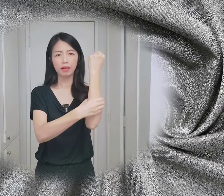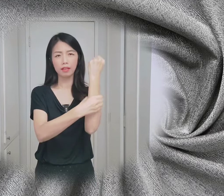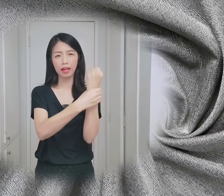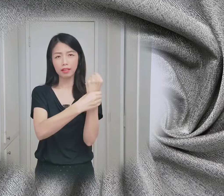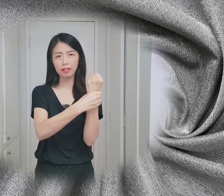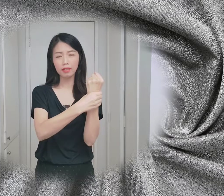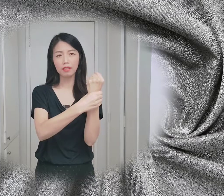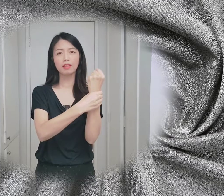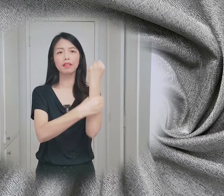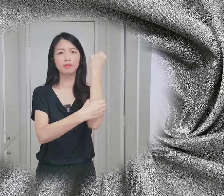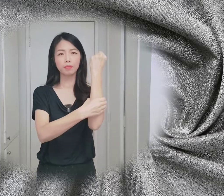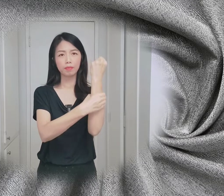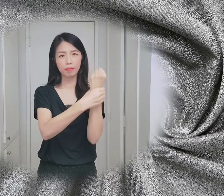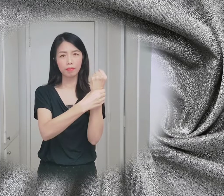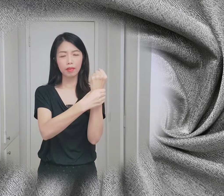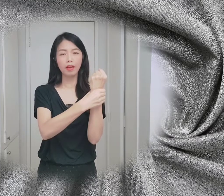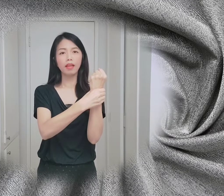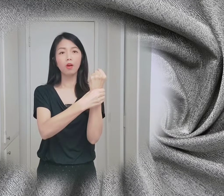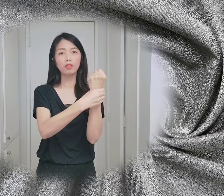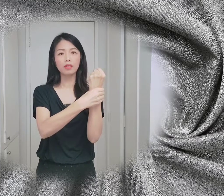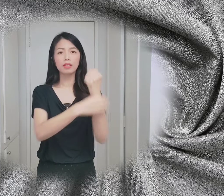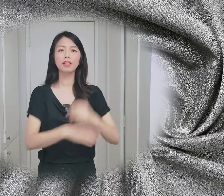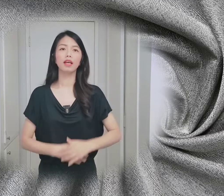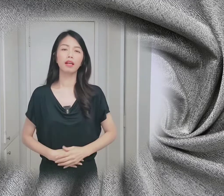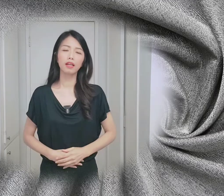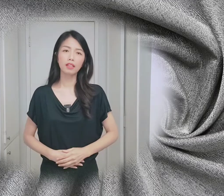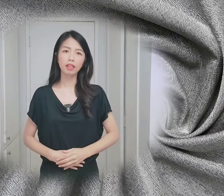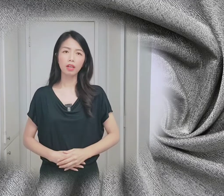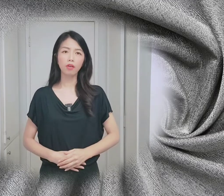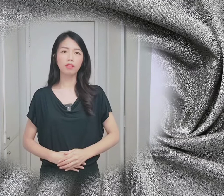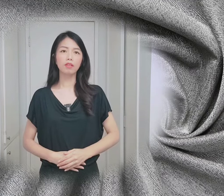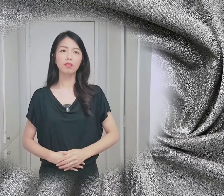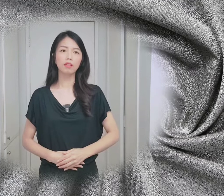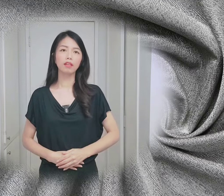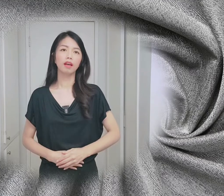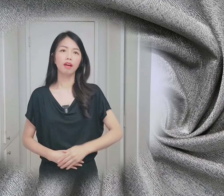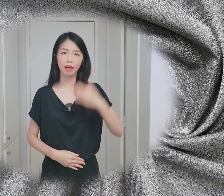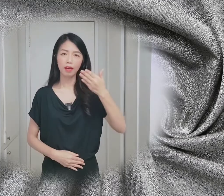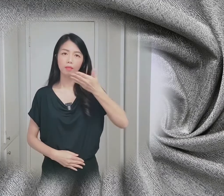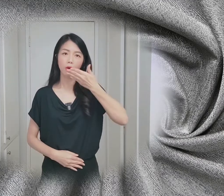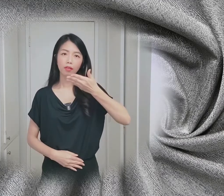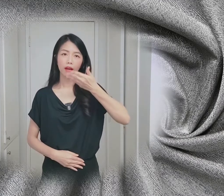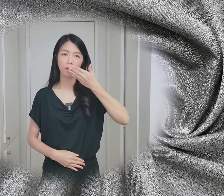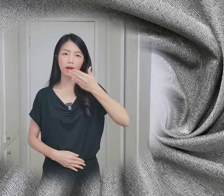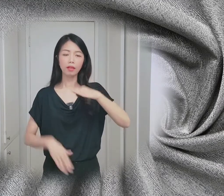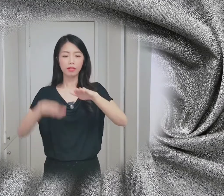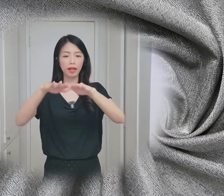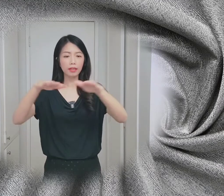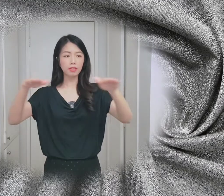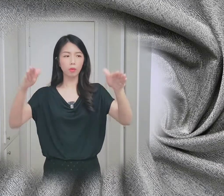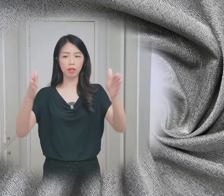뜻입니다. 낡은. 내 거친 식탁. 식탁이라고 하는 뜻의 수어는